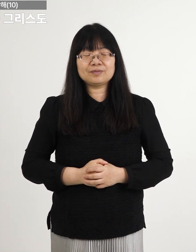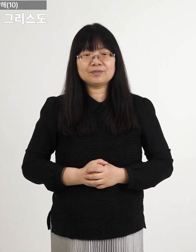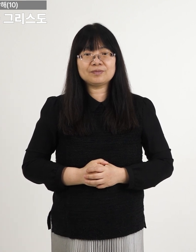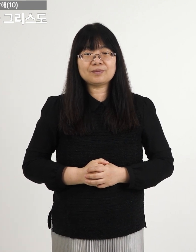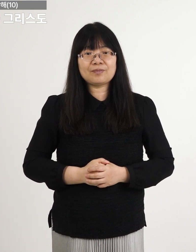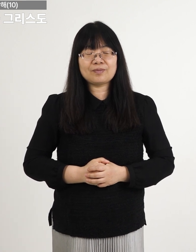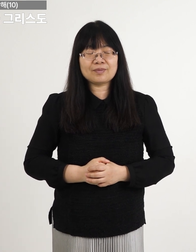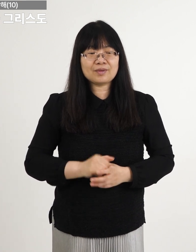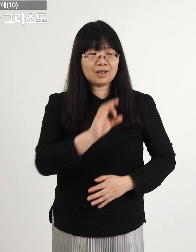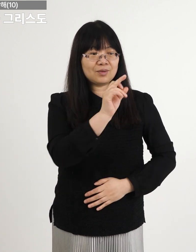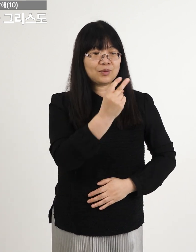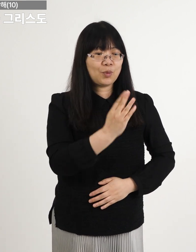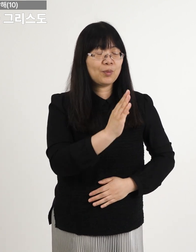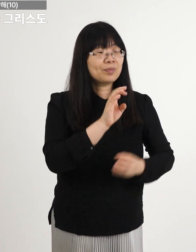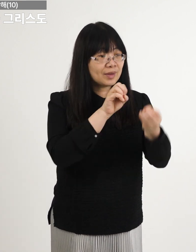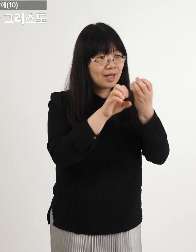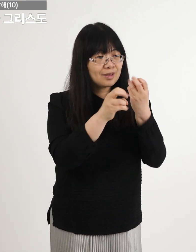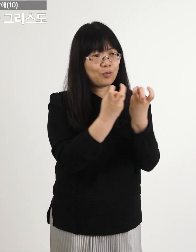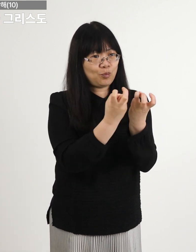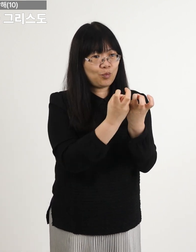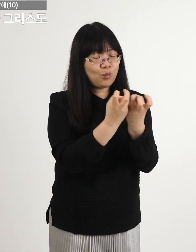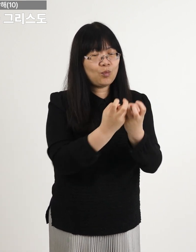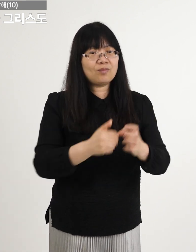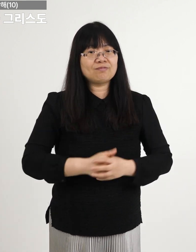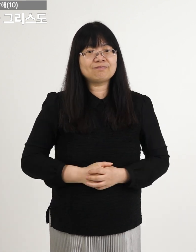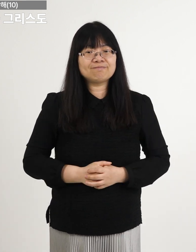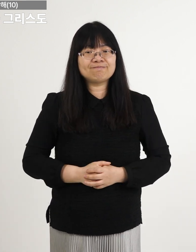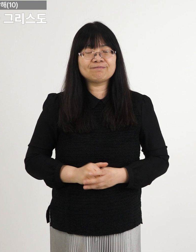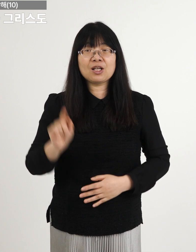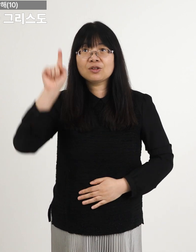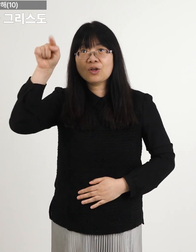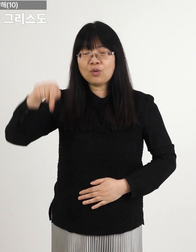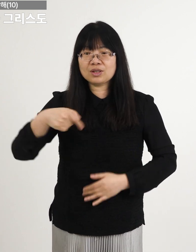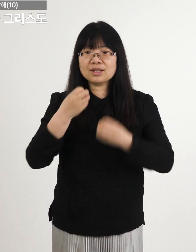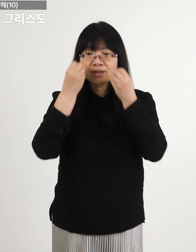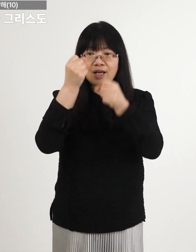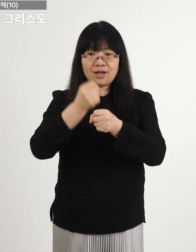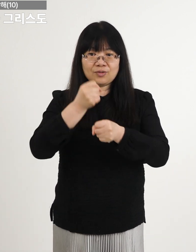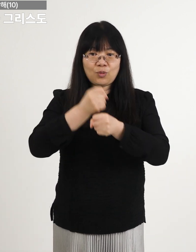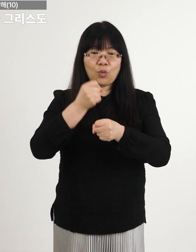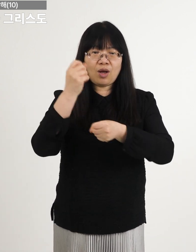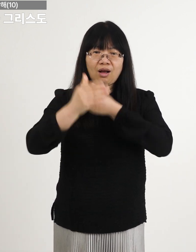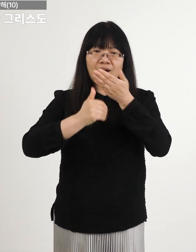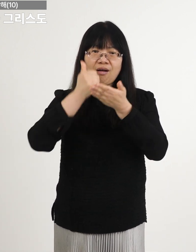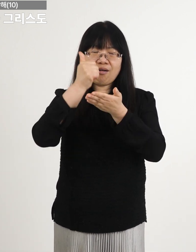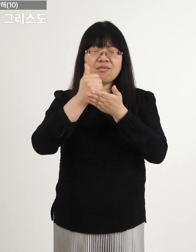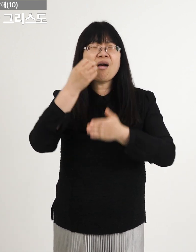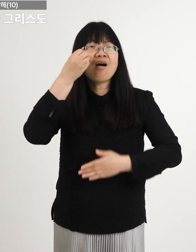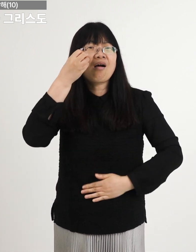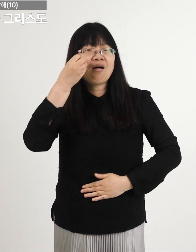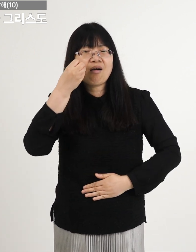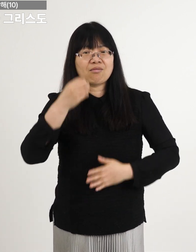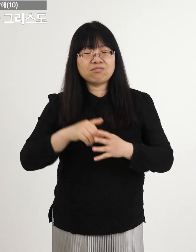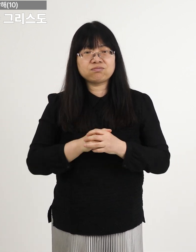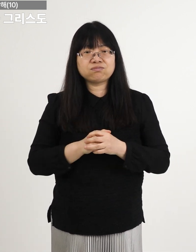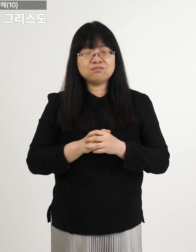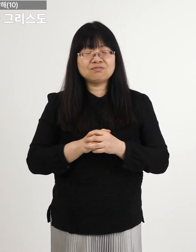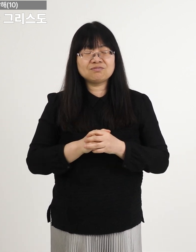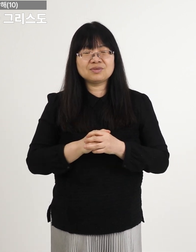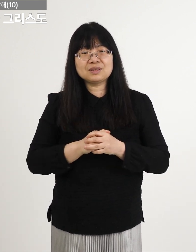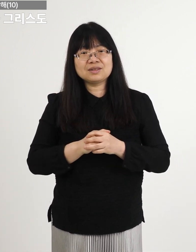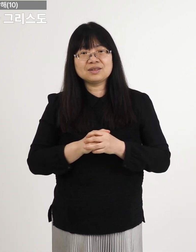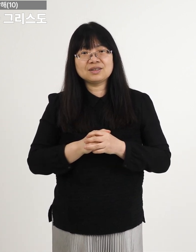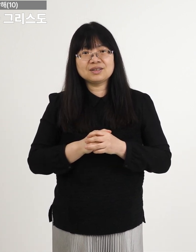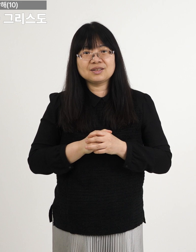어떻게 욥이 대답을 할 수 있겠어요? 이 천지 창조의 그 하나님의 신비,